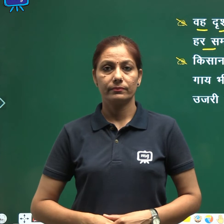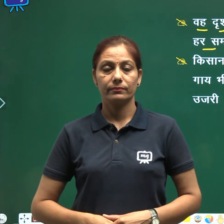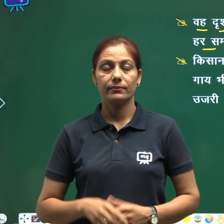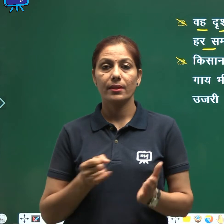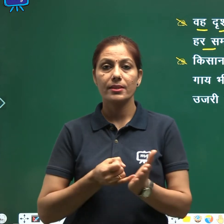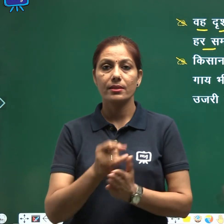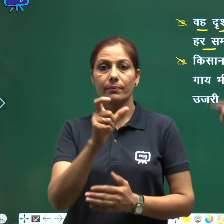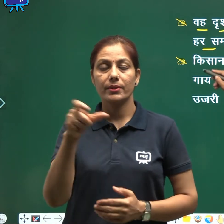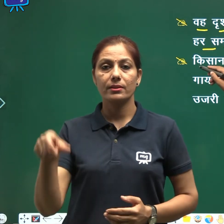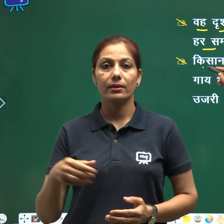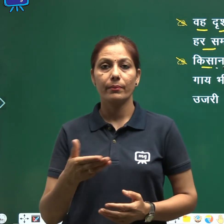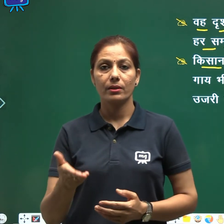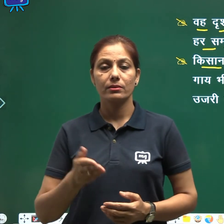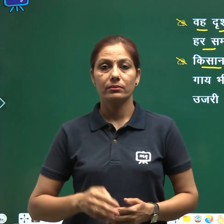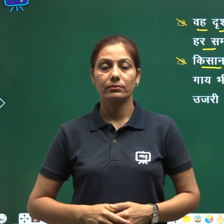किसान के पास